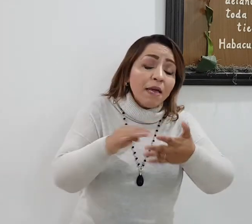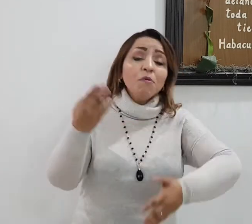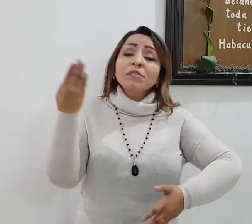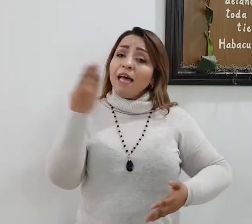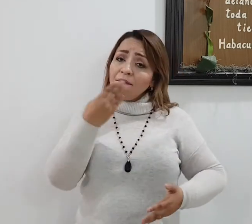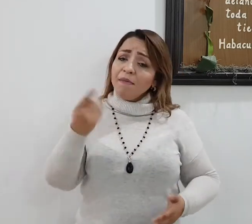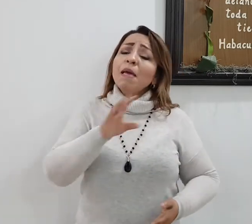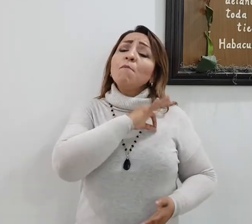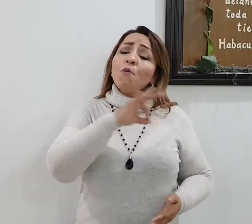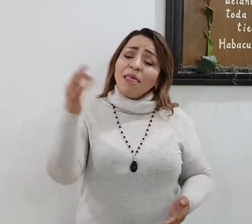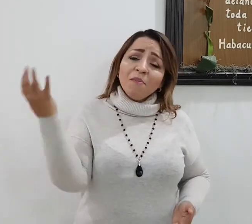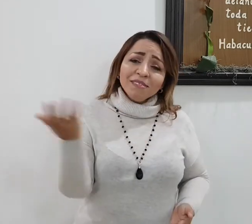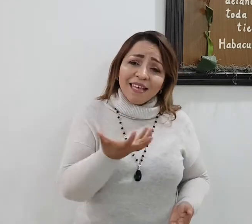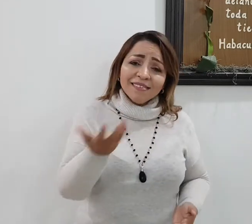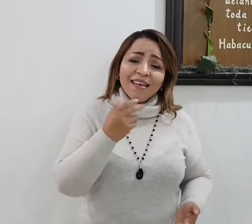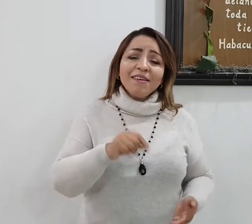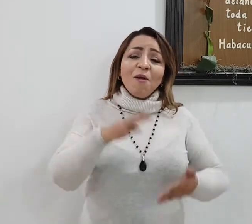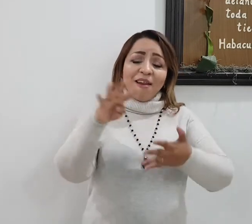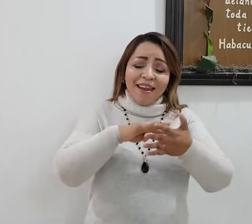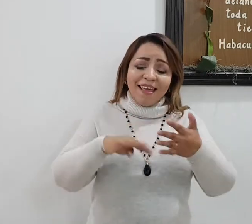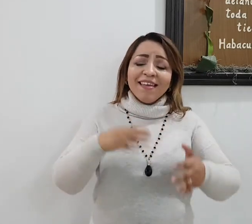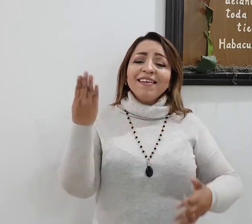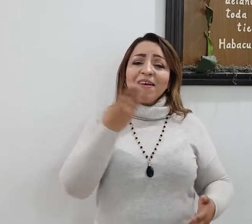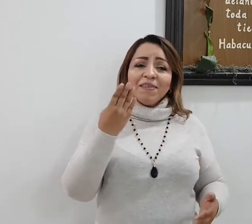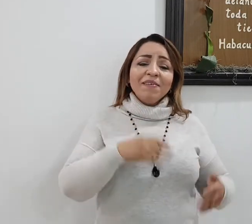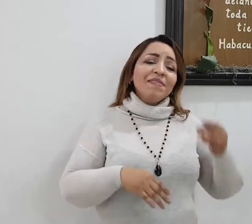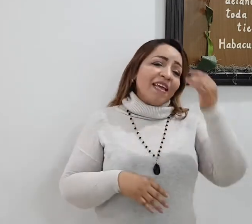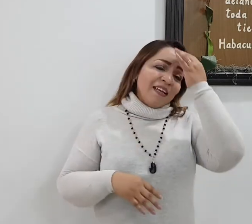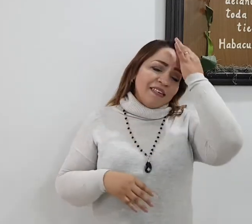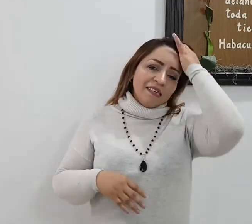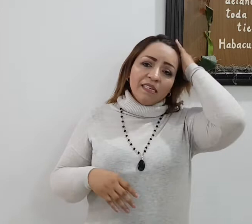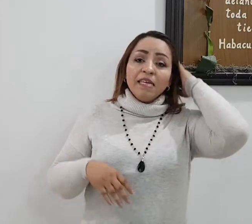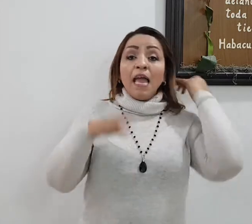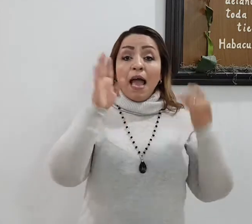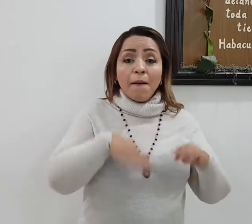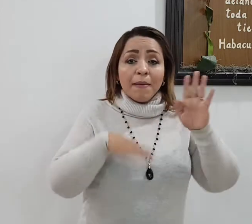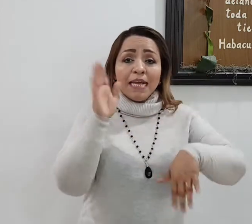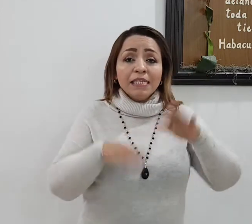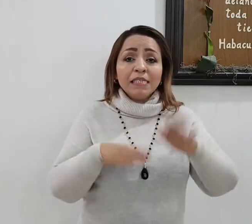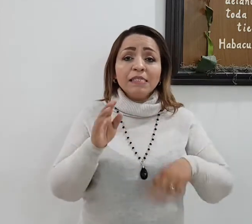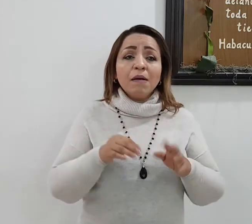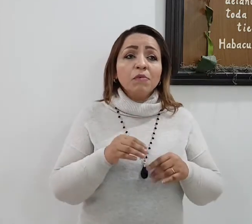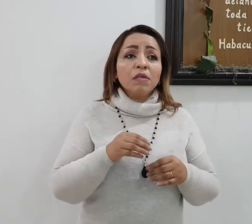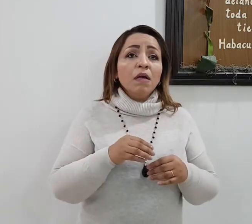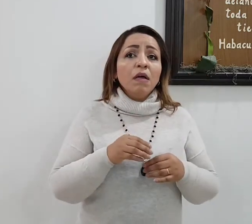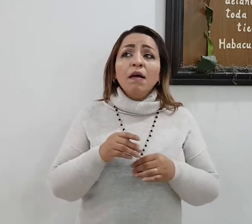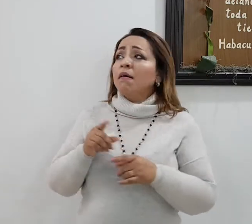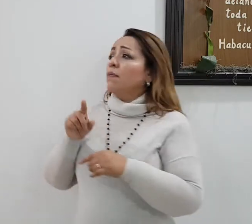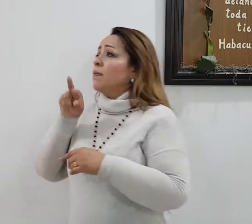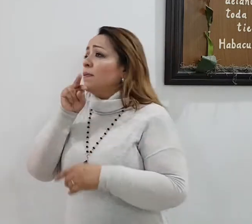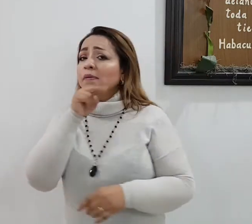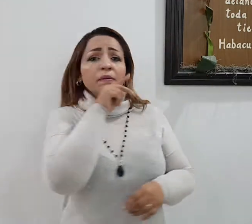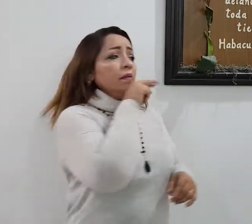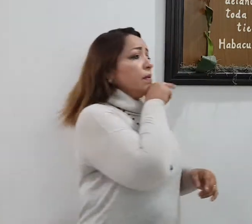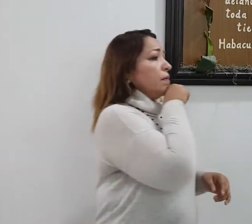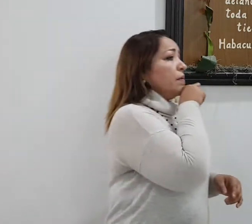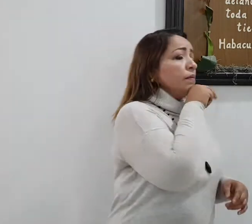gallina descabezada, ¿verdad? ¿Qué voy a hacer? ¿Qué voy a hacer? ¿Qué voy a hacer? Descanse en Dios. Dios sí sabe qué hacer. ¿Y qué debe de hacer? Pues busque aquí